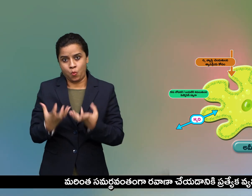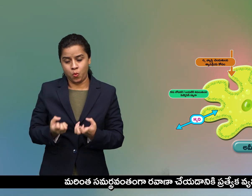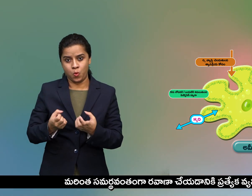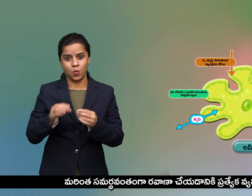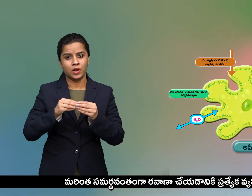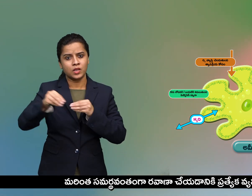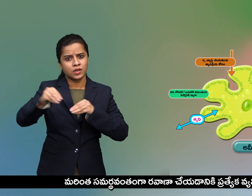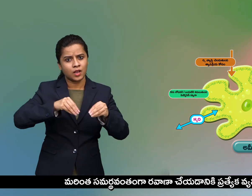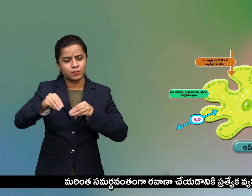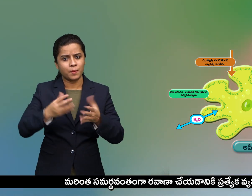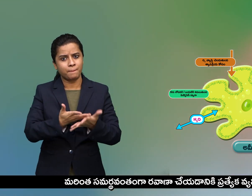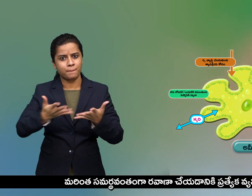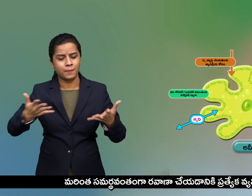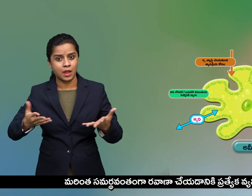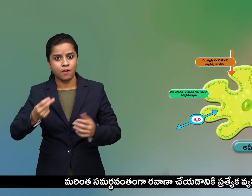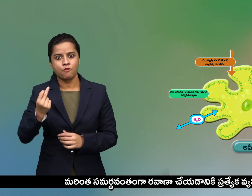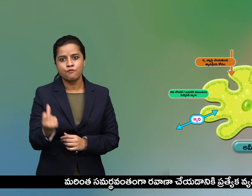రవాణా చేయడానికి ప్రత్యేక వ్యవస్థ అవసరం.